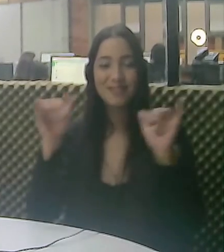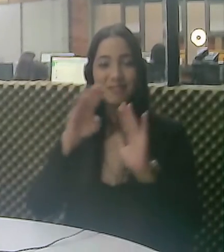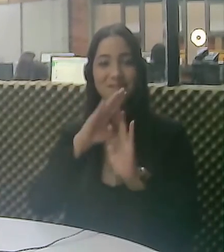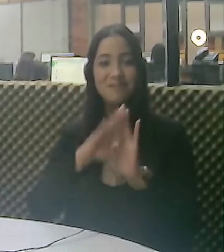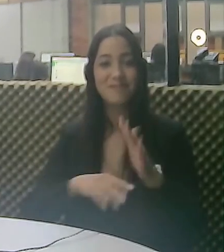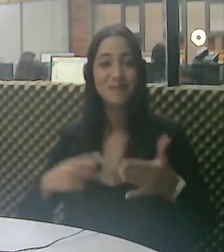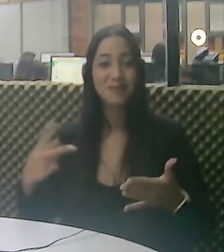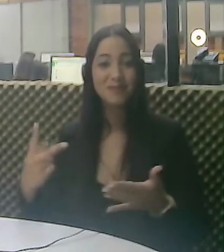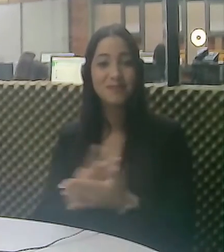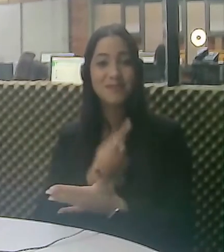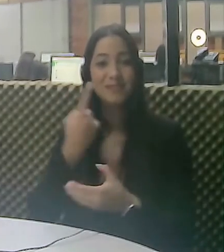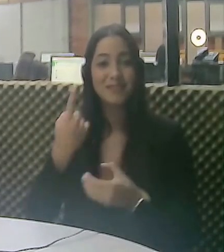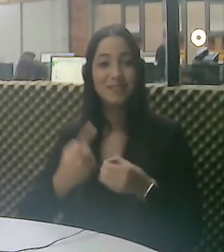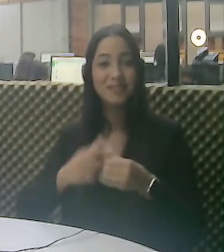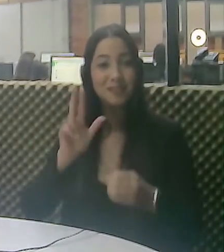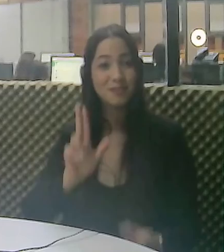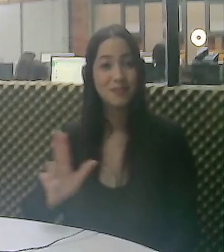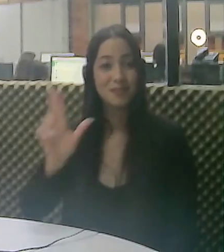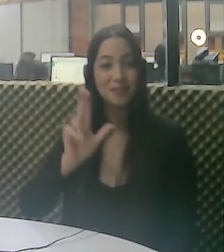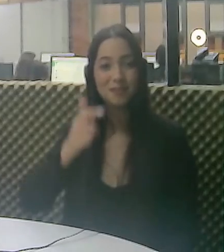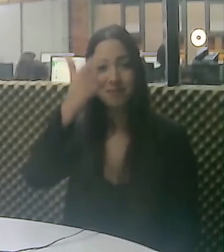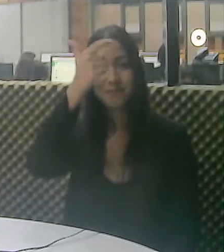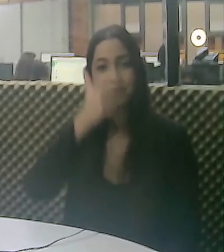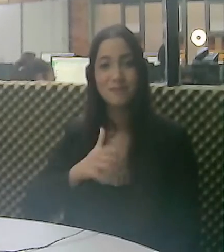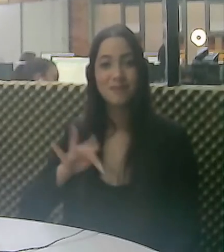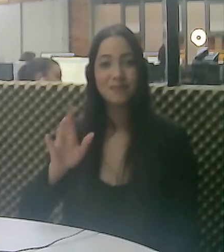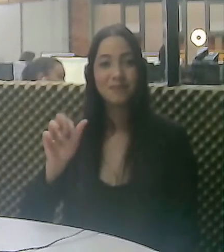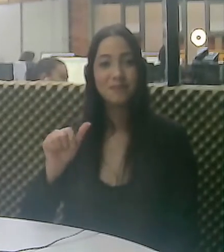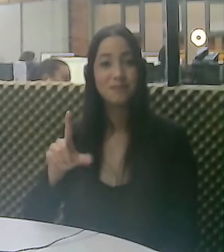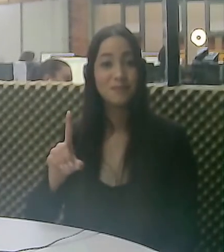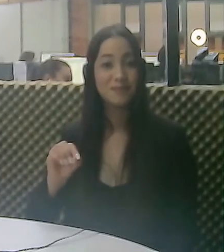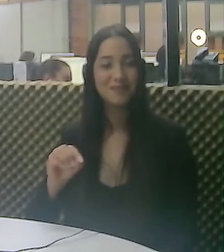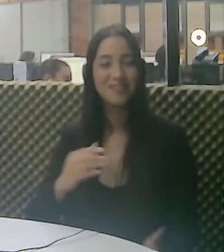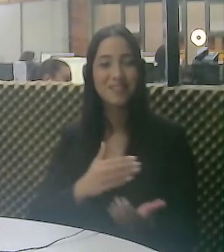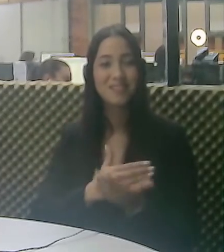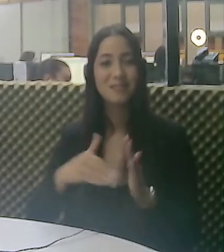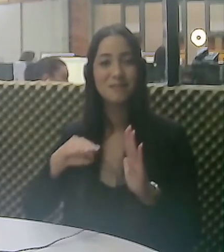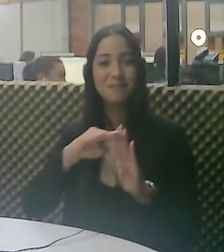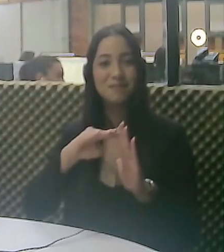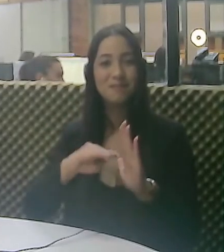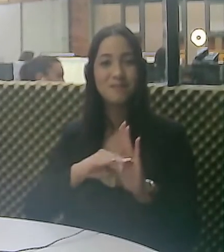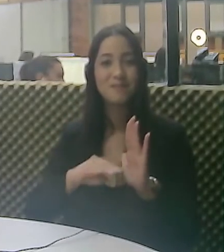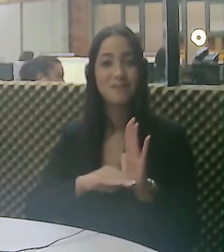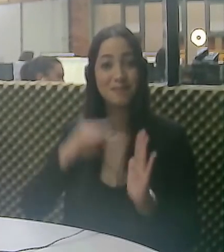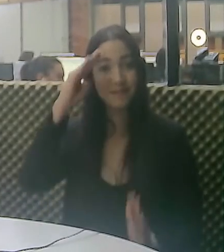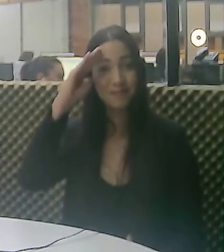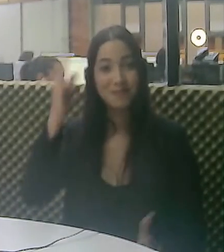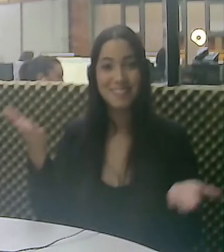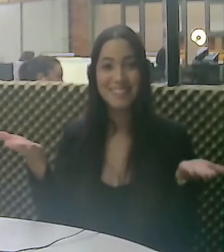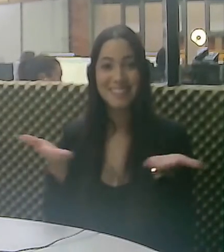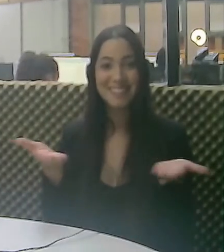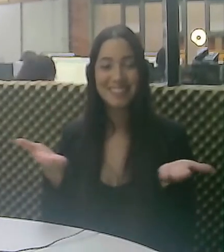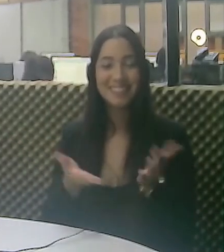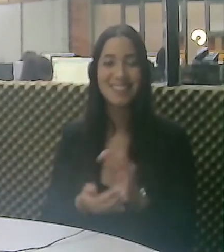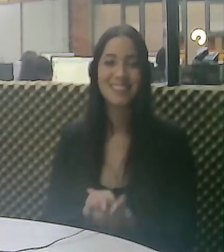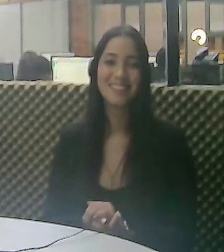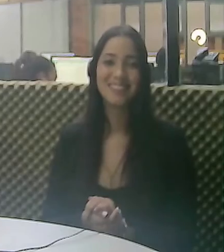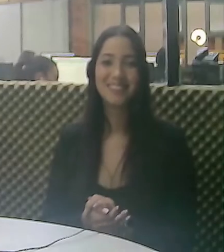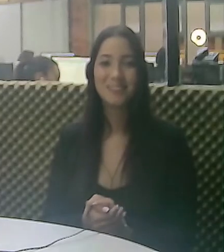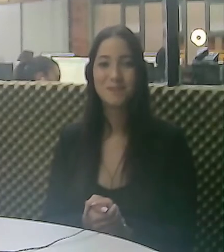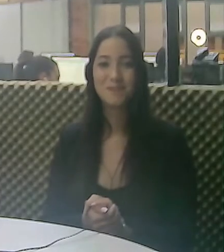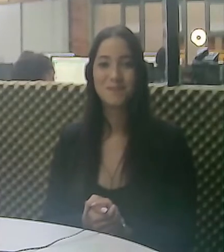notícias sobre o que de fato acontece em Uberlândia eu sou o Fernando Cássio começamos com os destaques da edição de hoje